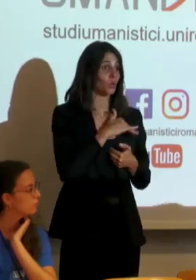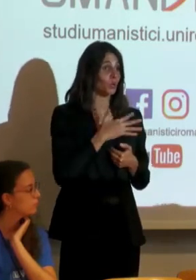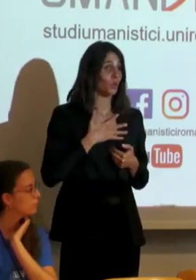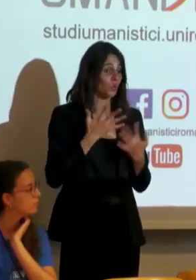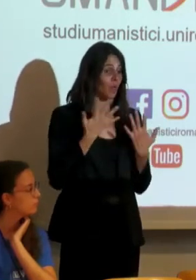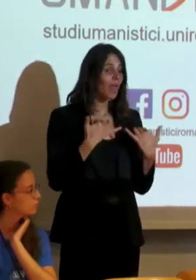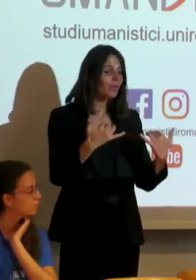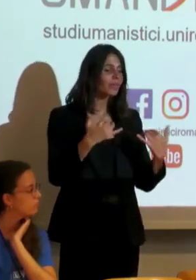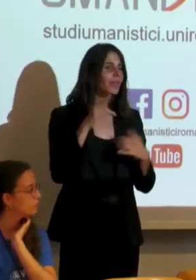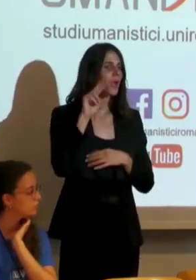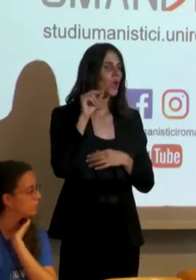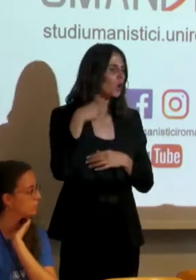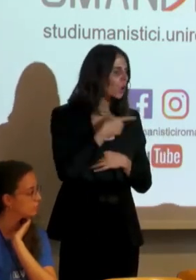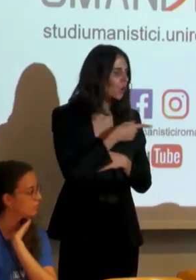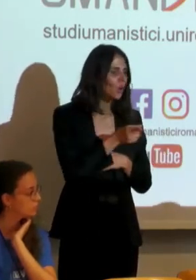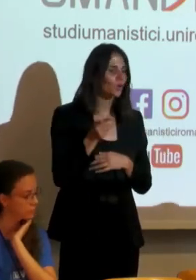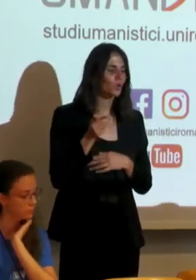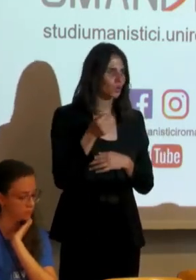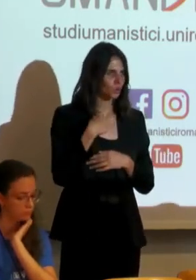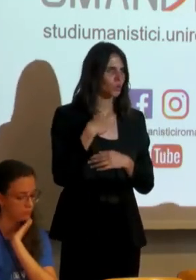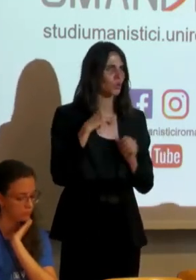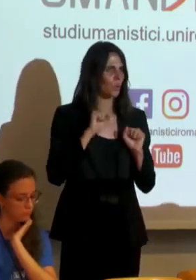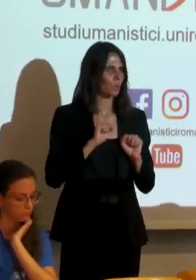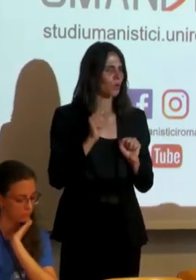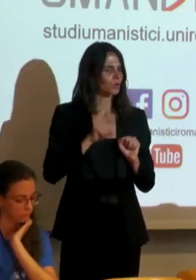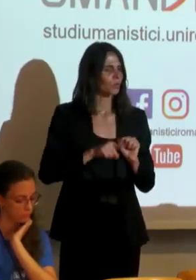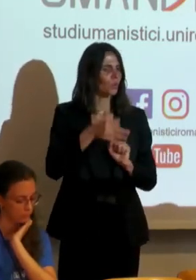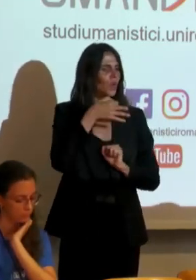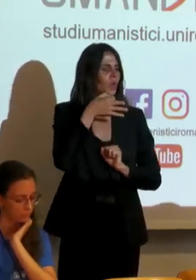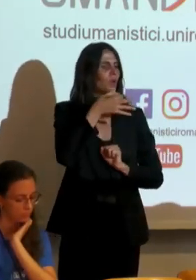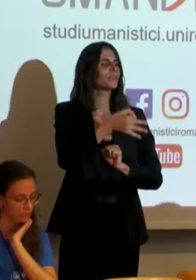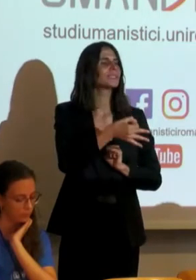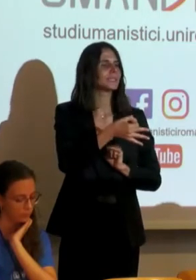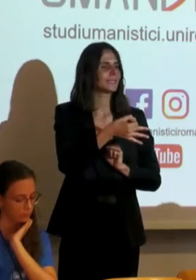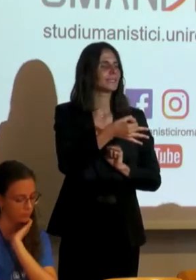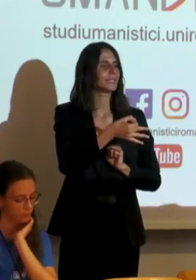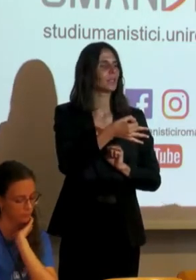in qualche modo suggerire quello che secondo me è più